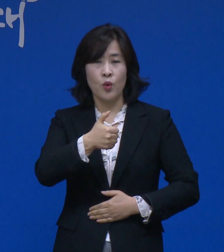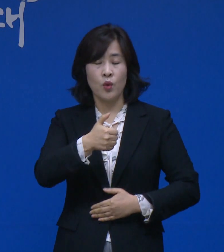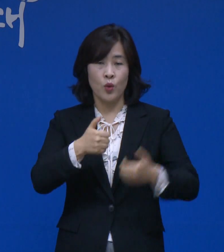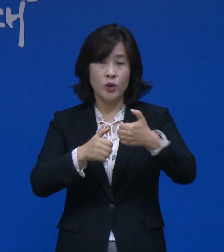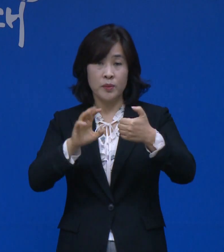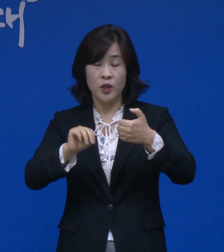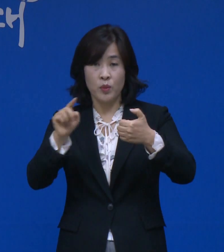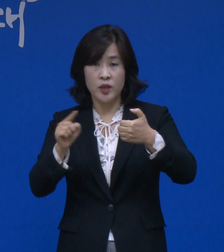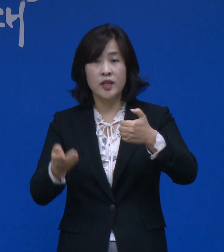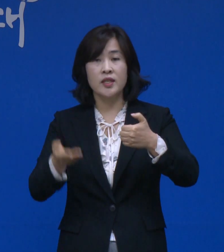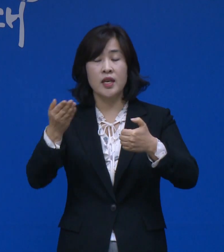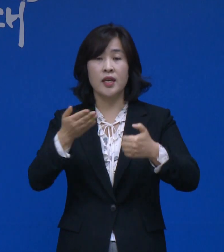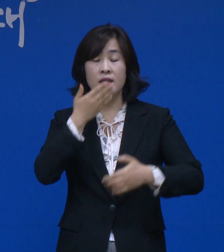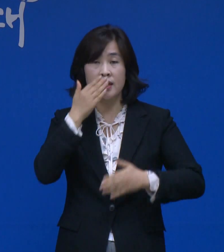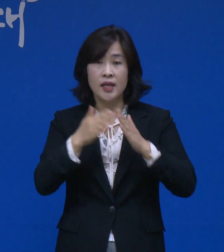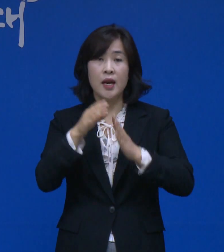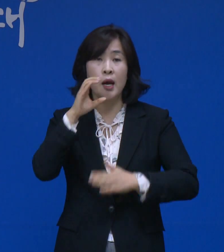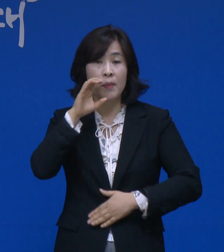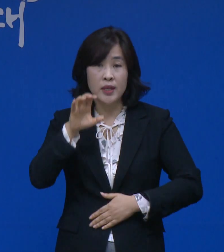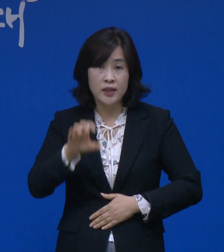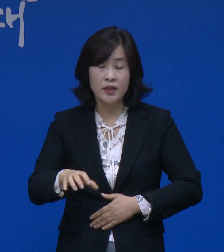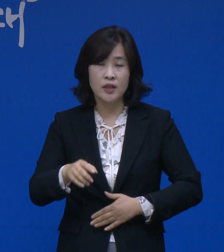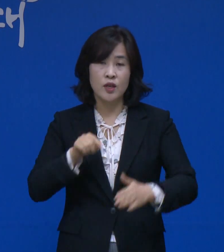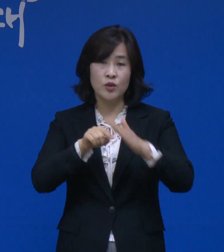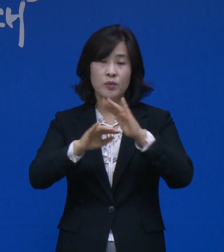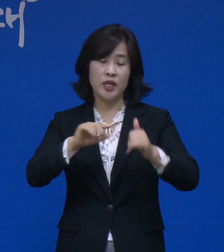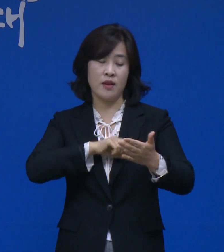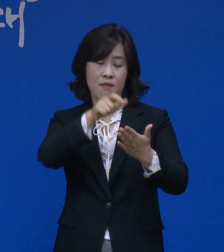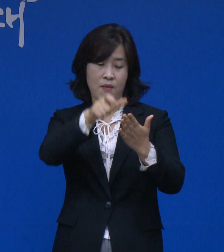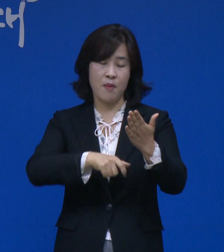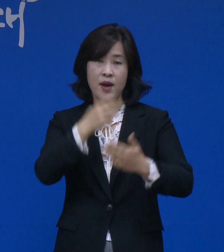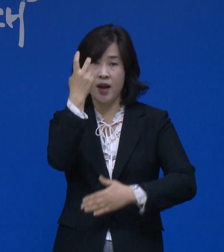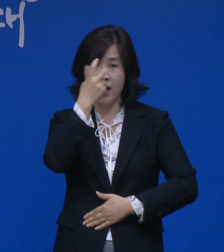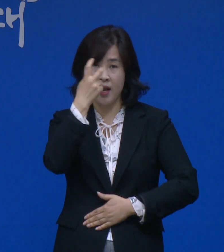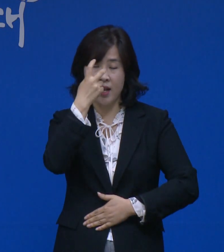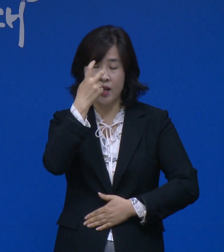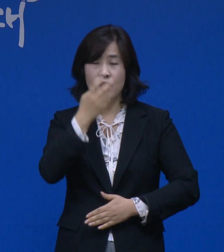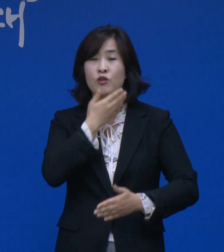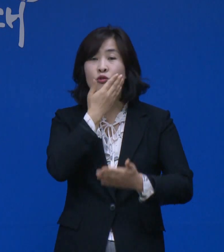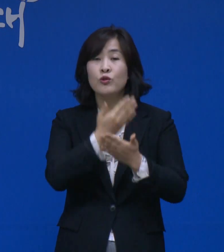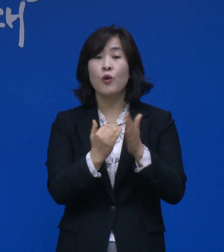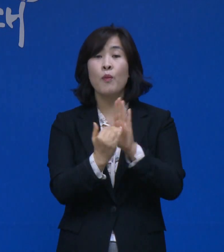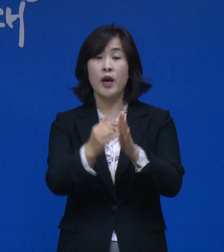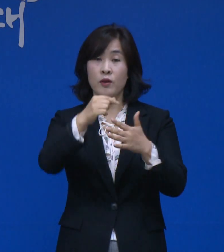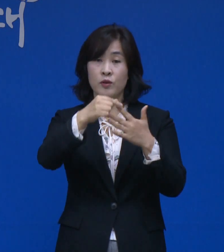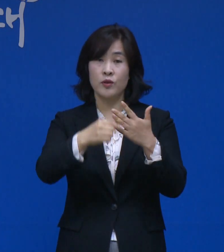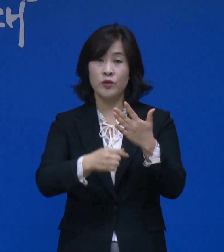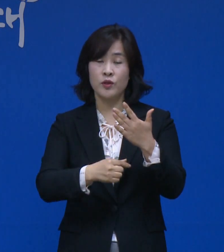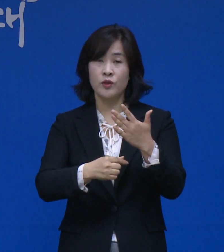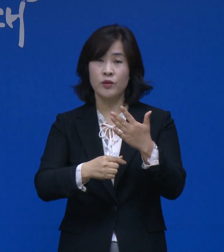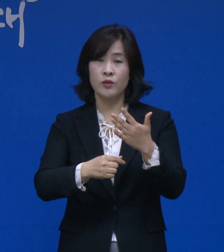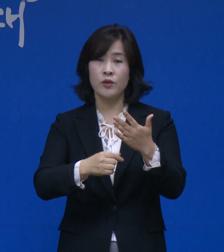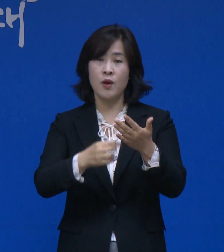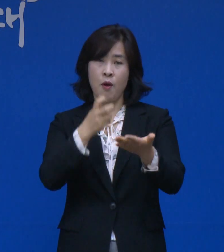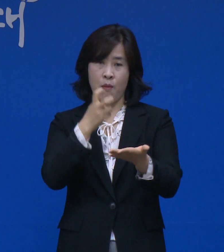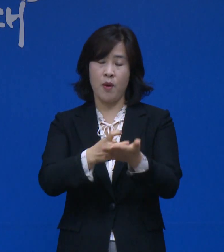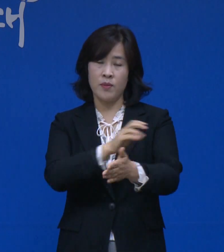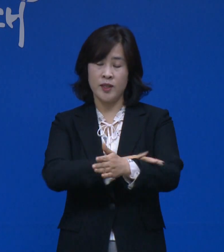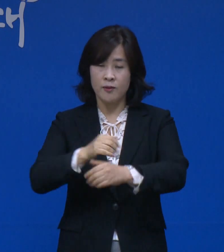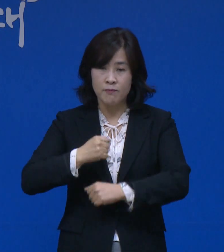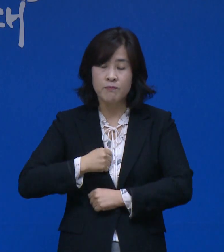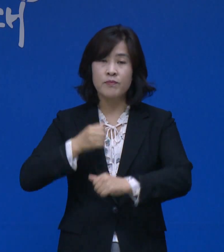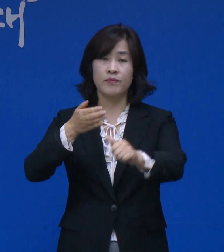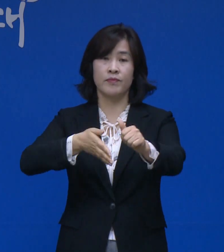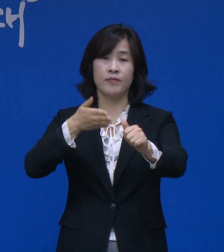50평방미터 이상의 식당, 카페에서는 출입자 명부 관리 등 핵심 방역 수칙을